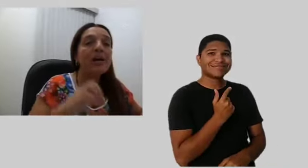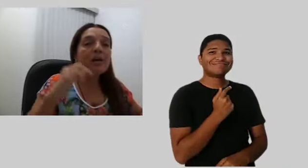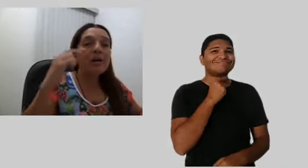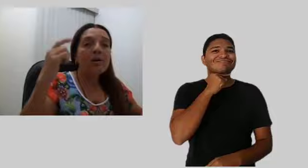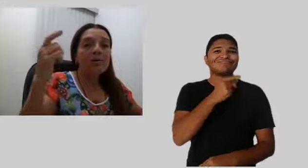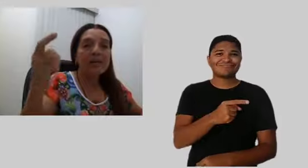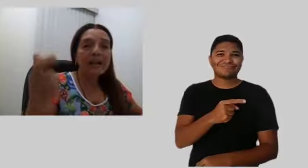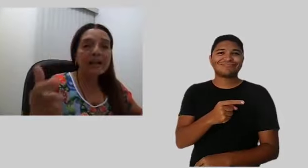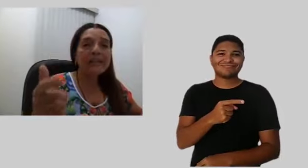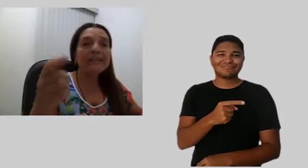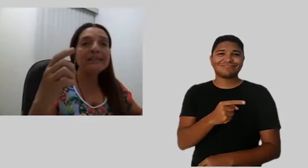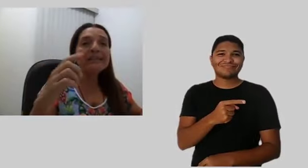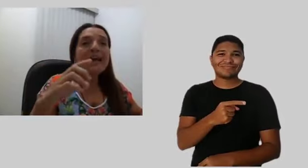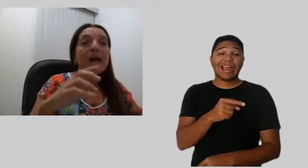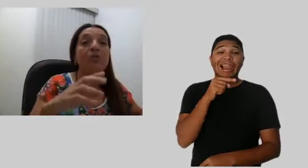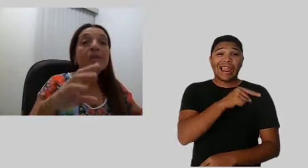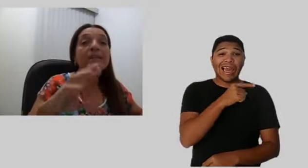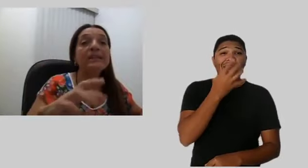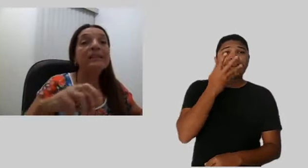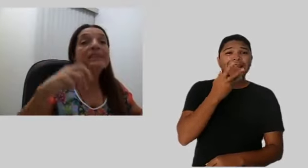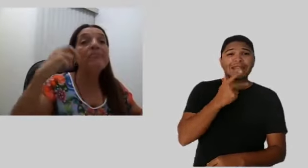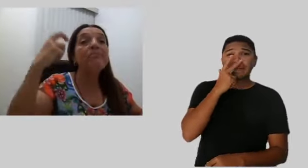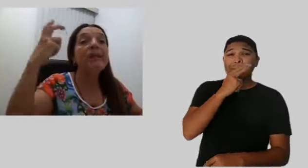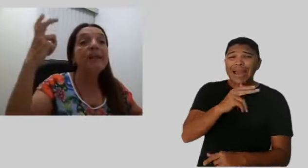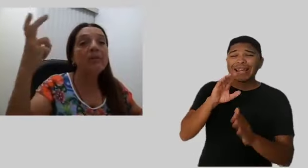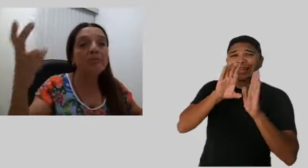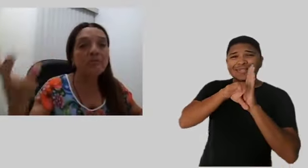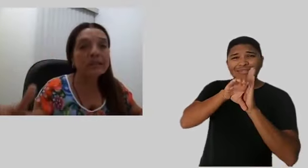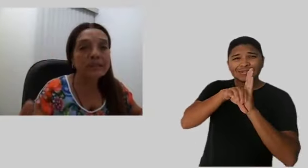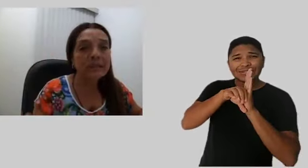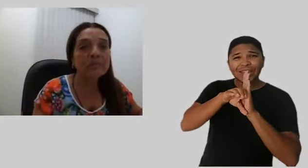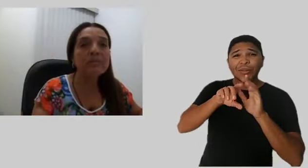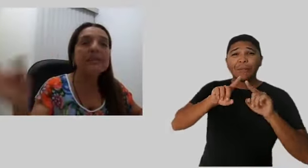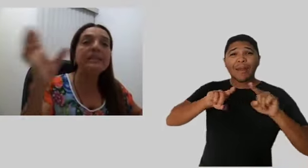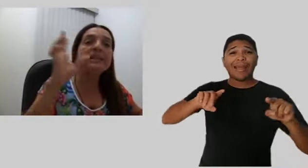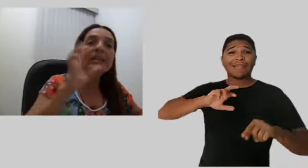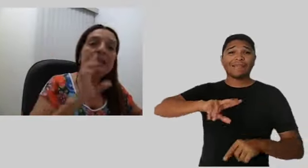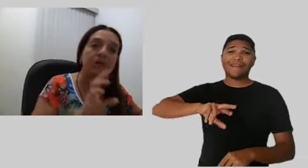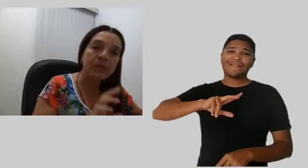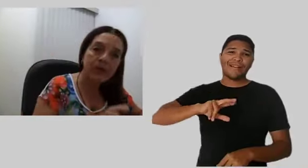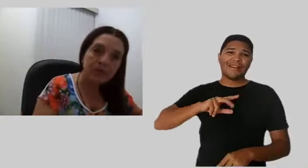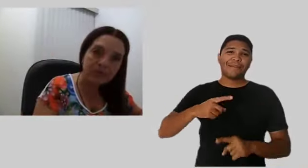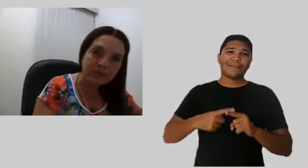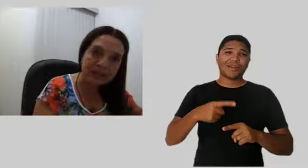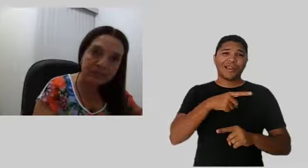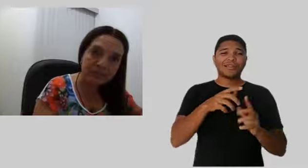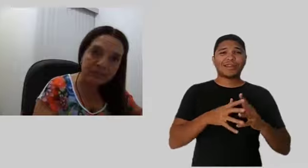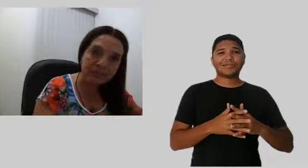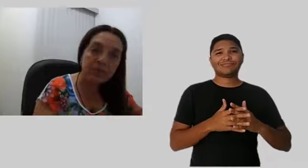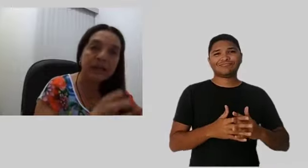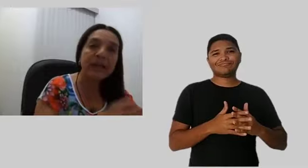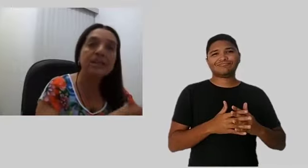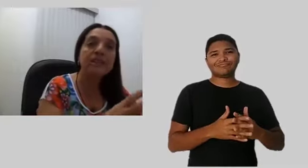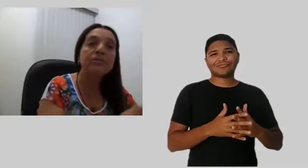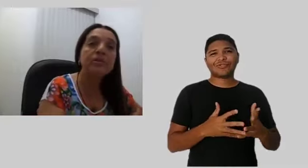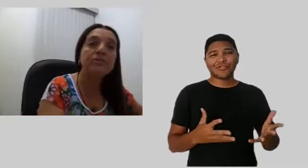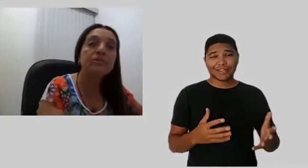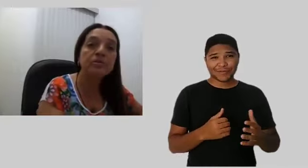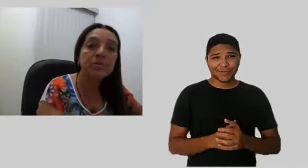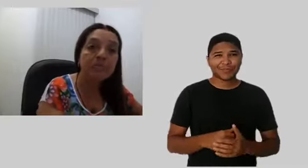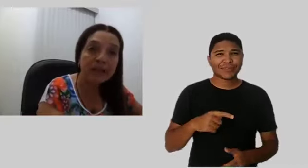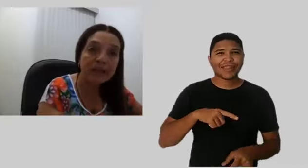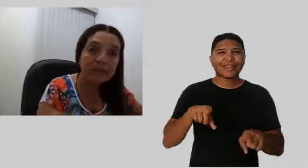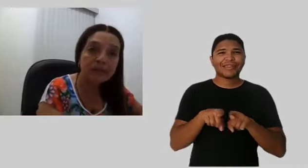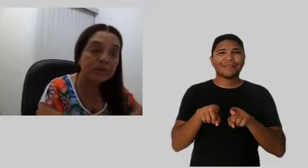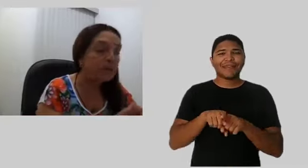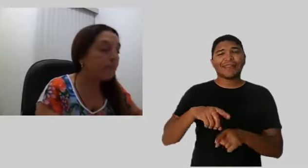dizer, há na criança algo que se assemelha a um conceito, mas ainda não é um conceito, porque ela está no